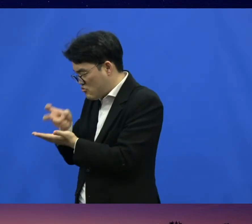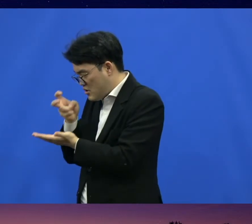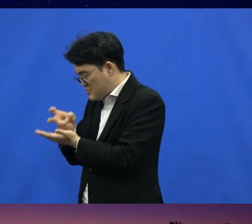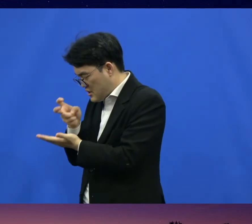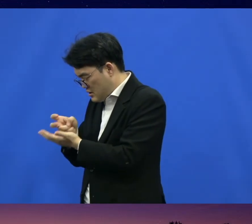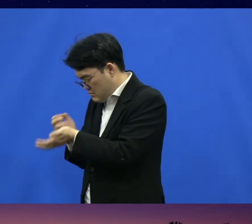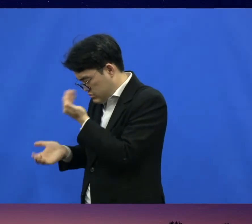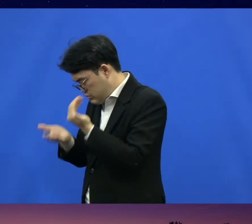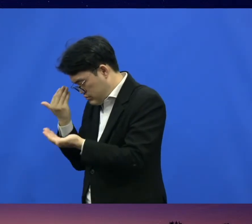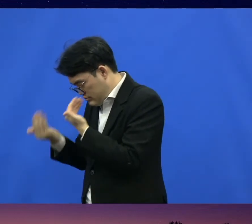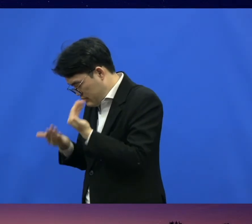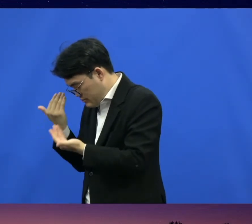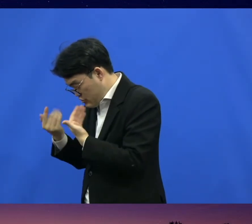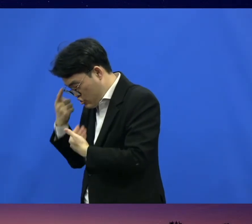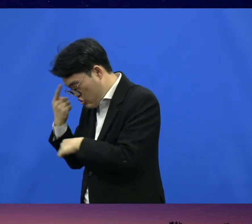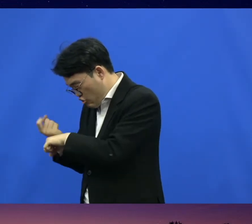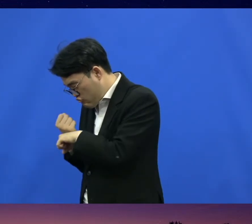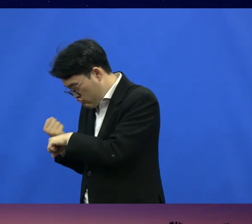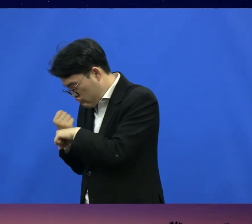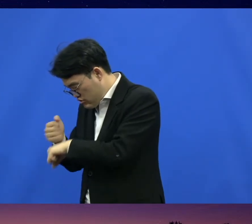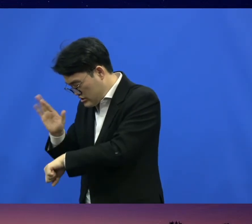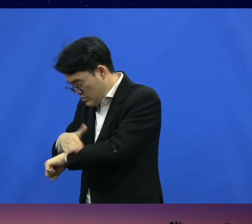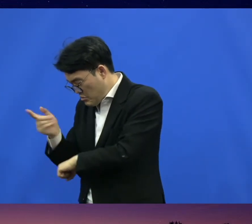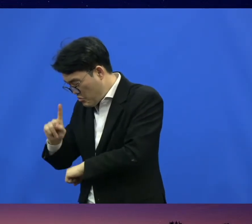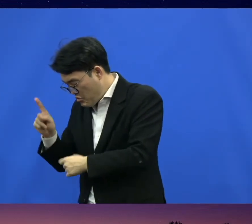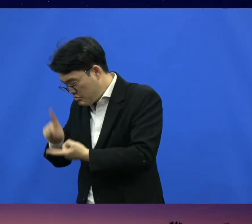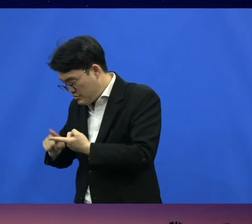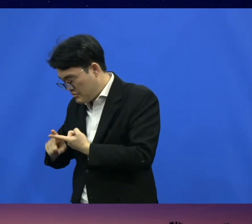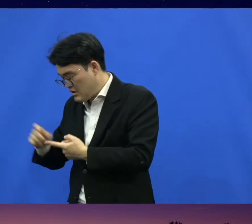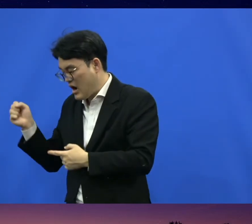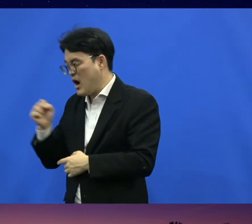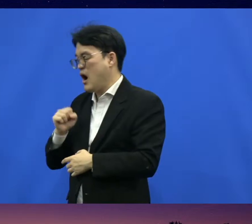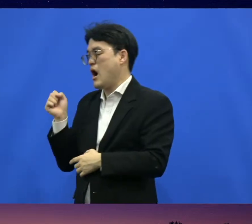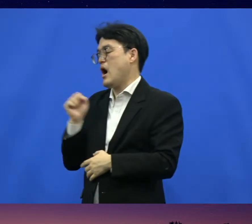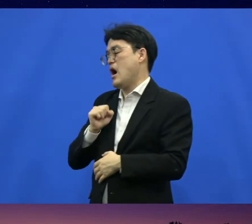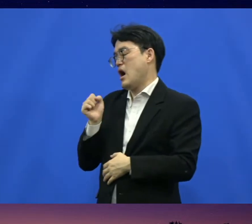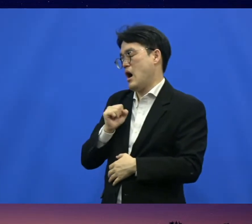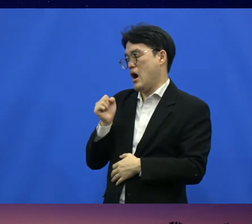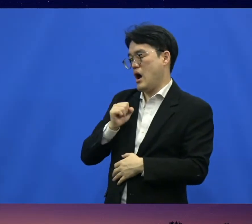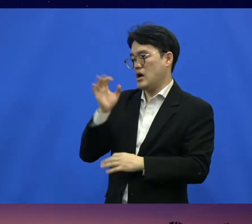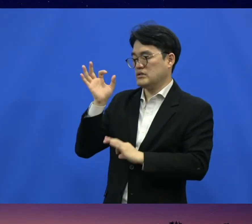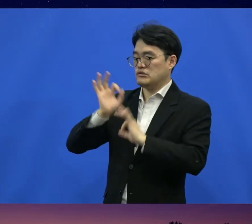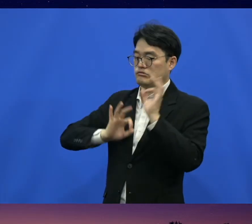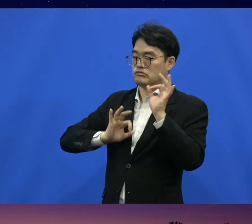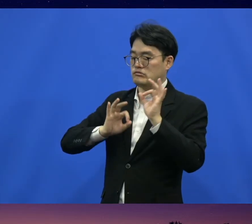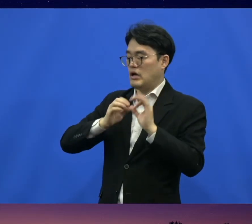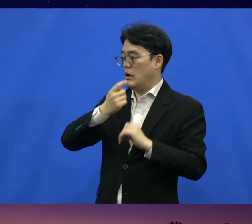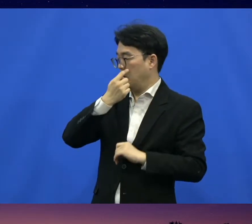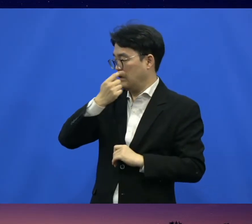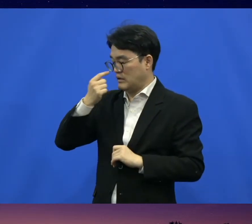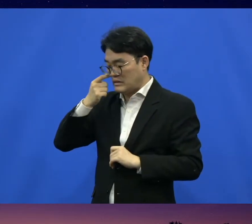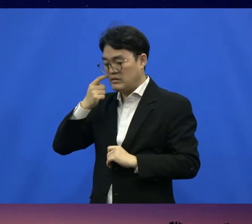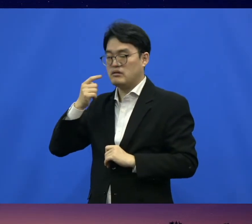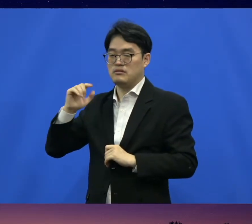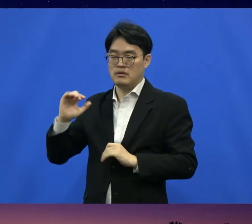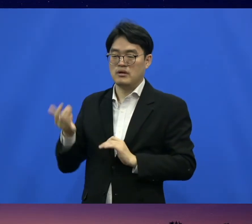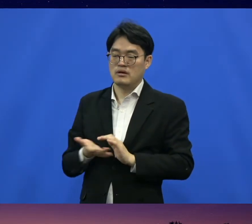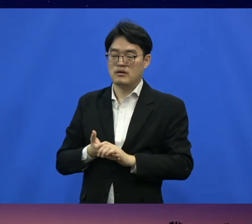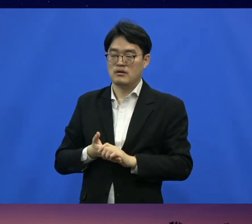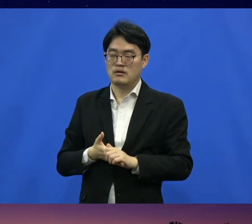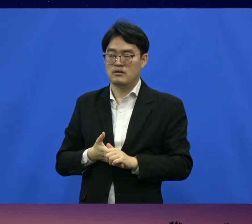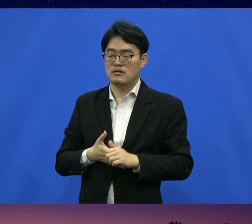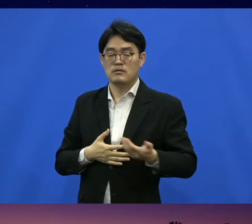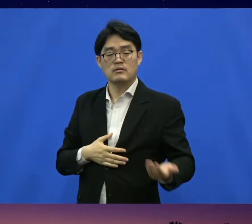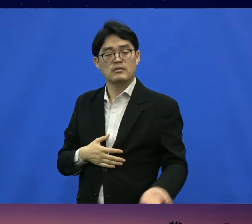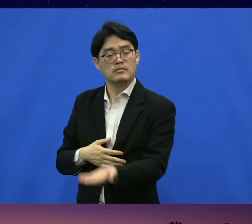작업이죠. 여러분, 우리의 삶에 실수할 수 있어요. 근데 중요한